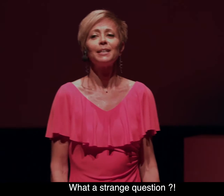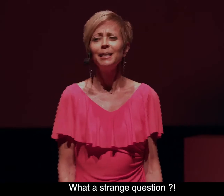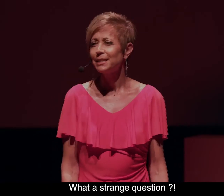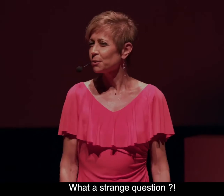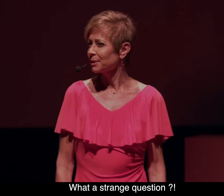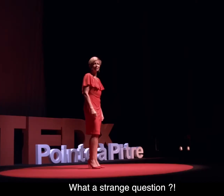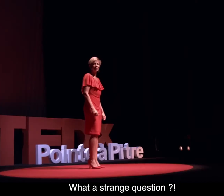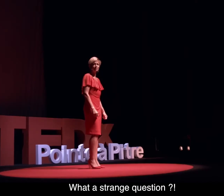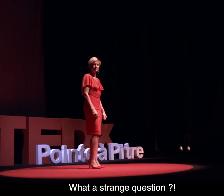Quelle question intrigante.